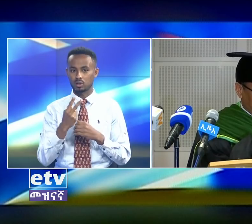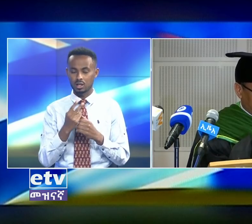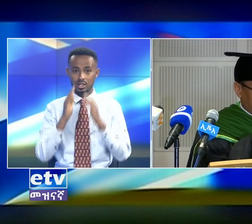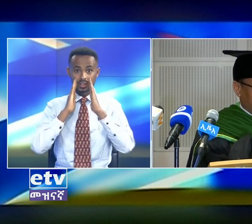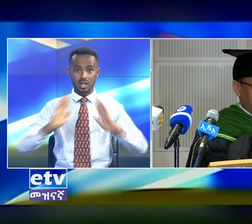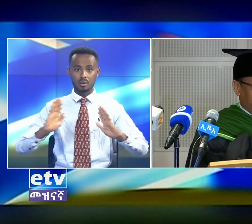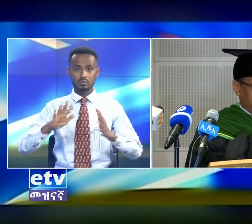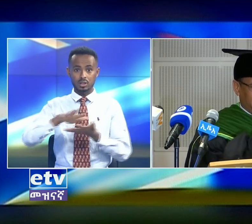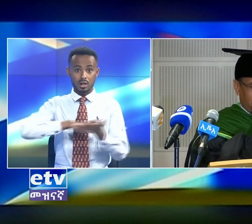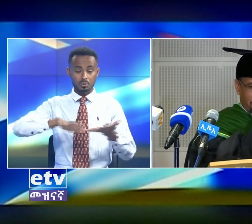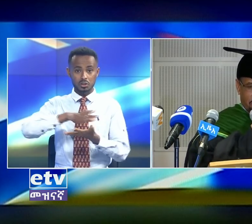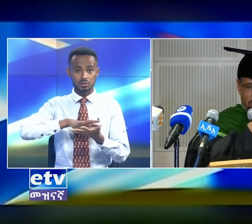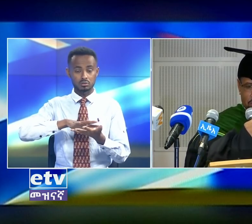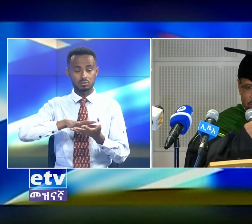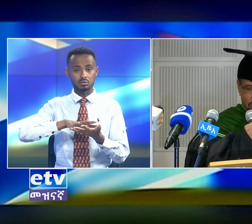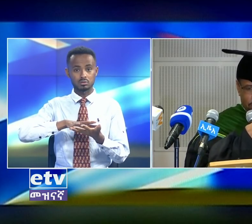ሰላም ሲናጋ